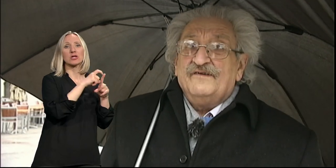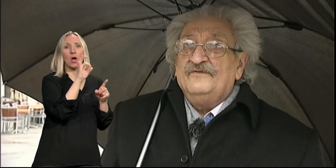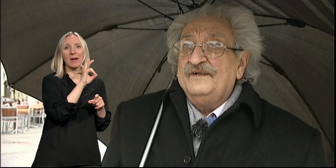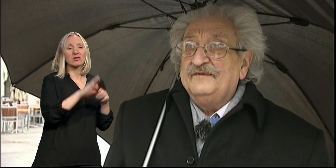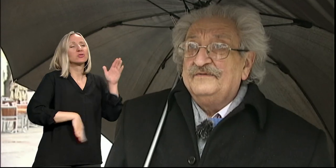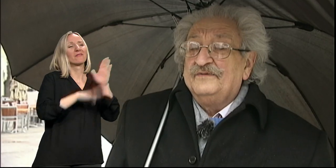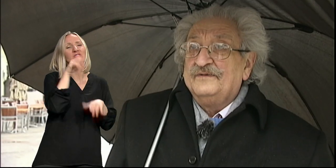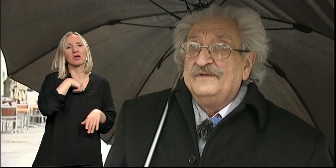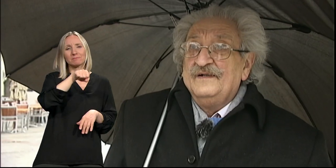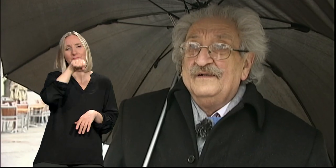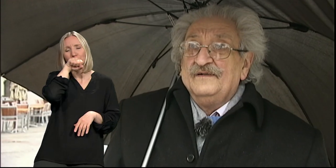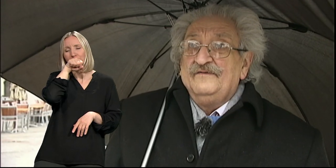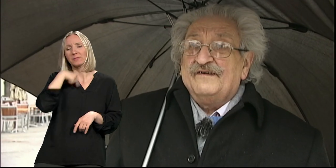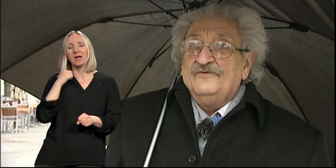sam